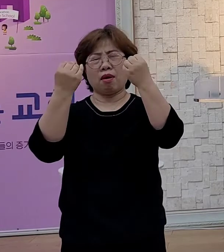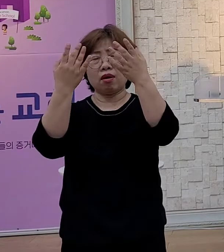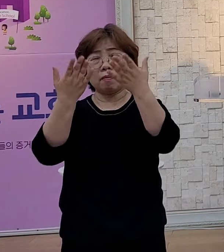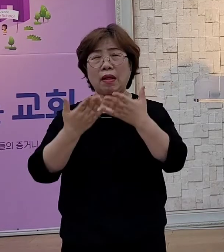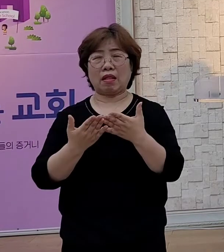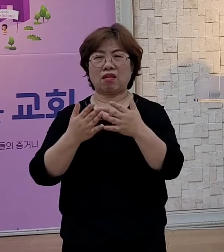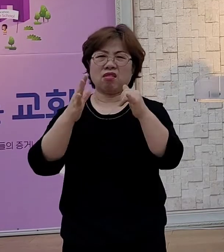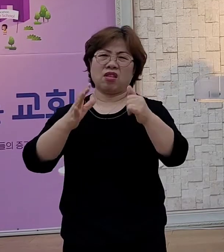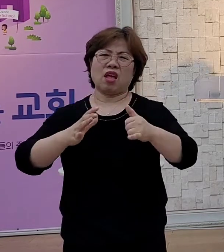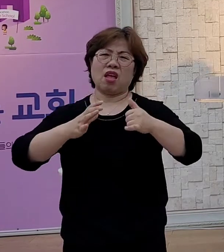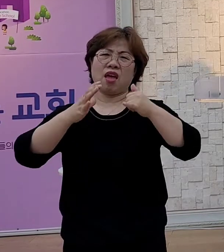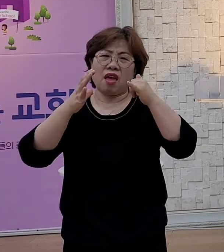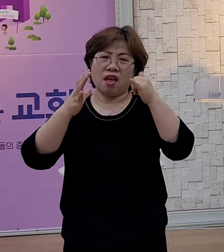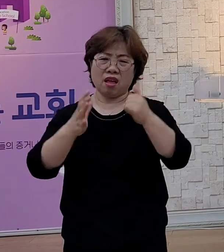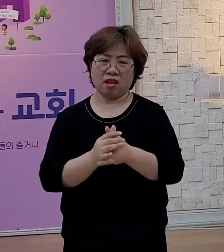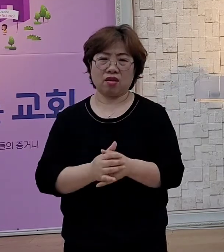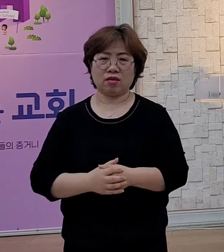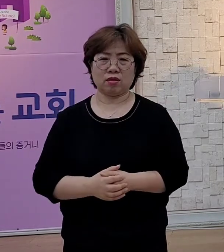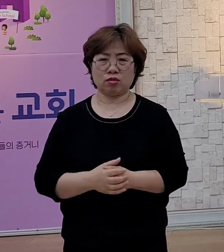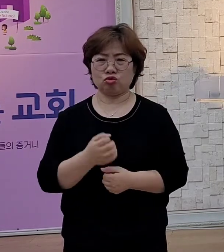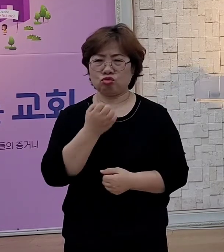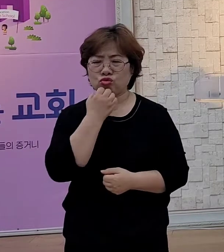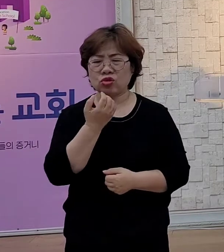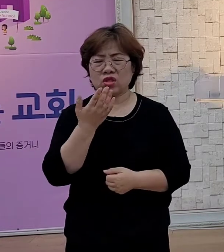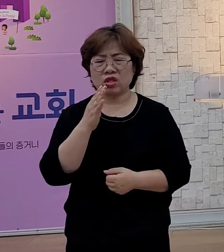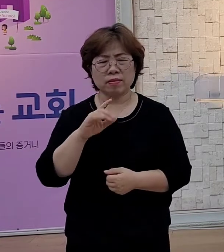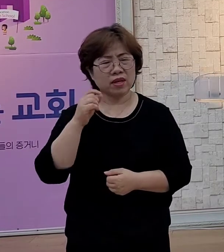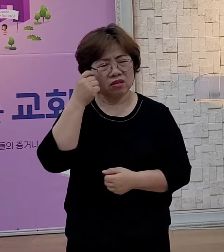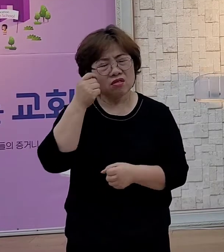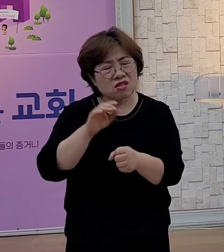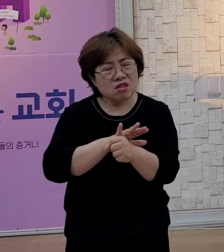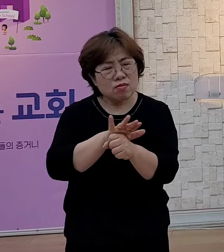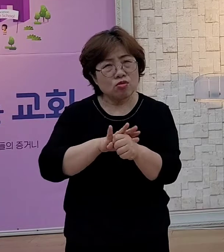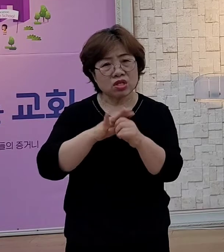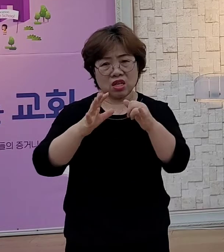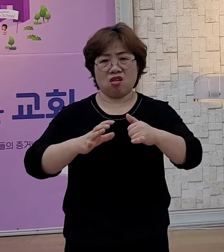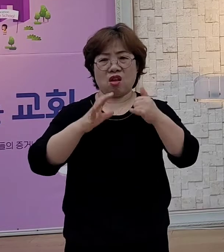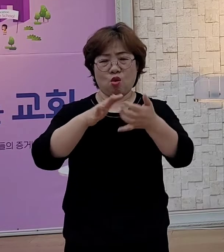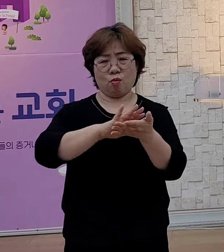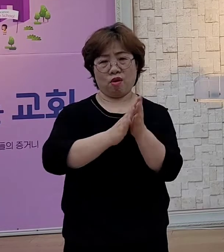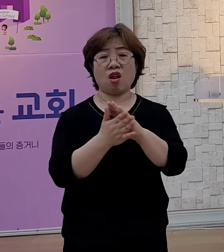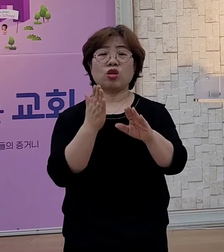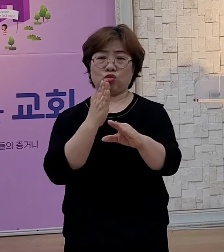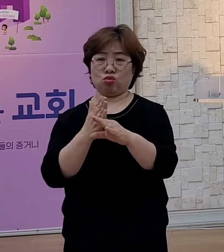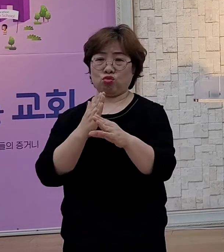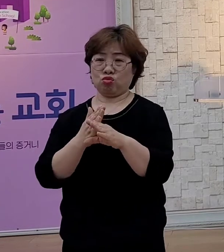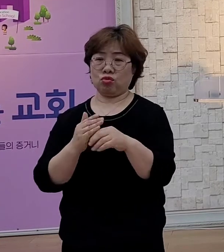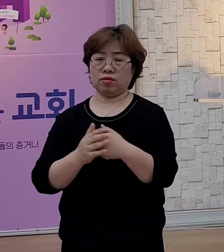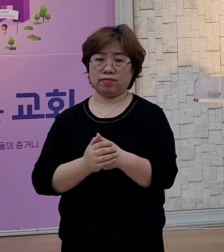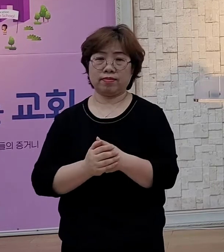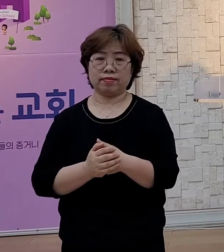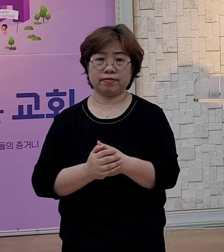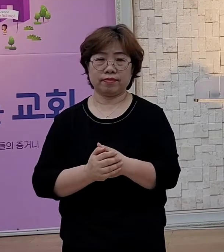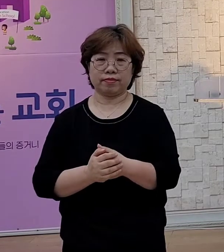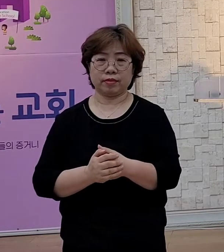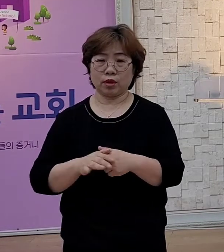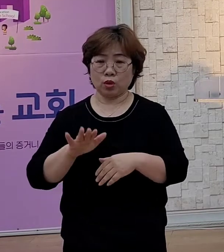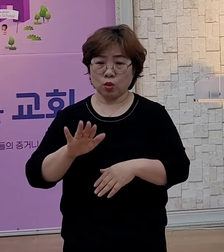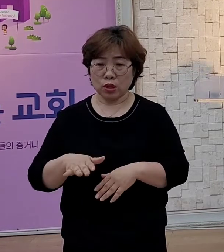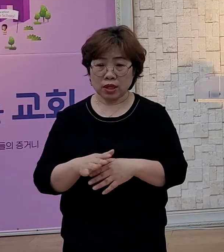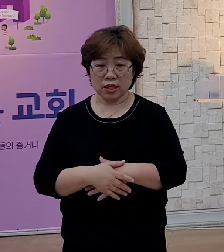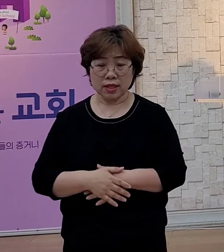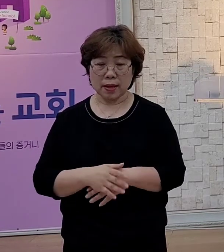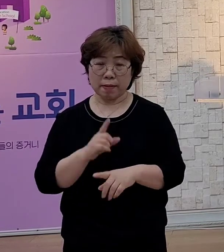그런 우픈 세상이 되었다고 해도 과언이 아니죠. 오늘 제가 이 서두에 이 차별에